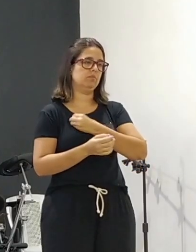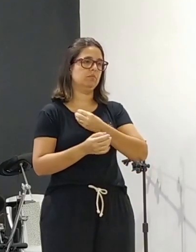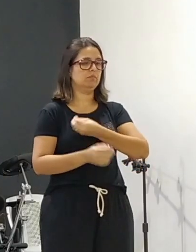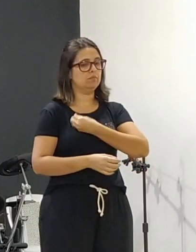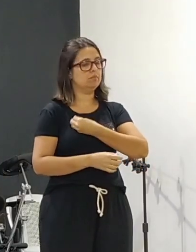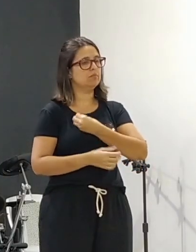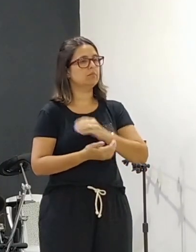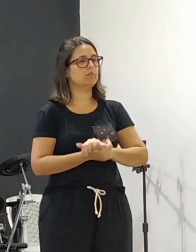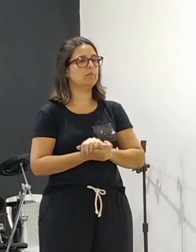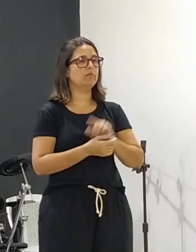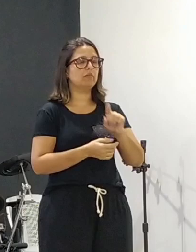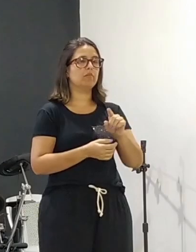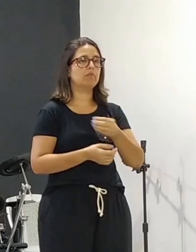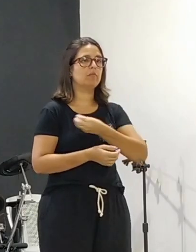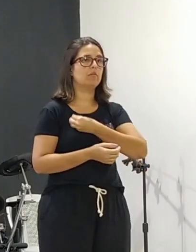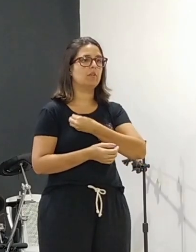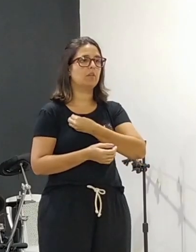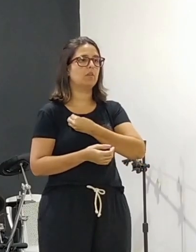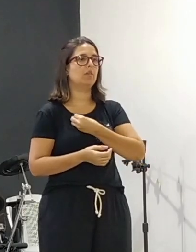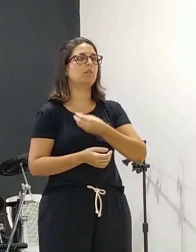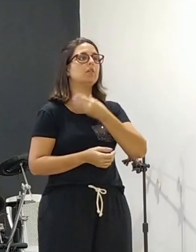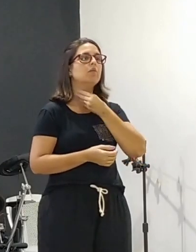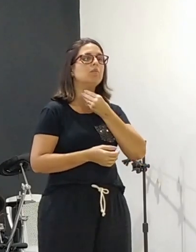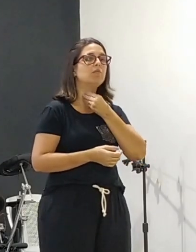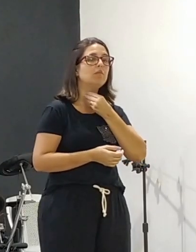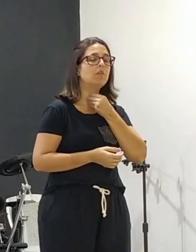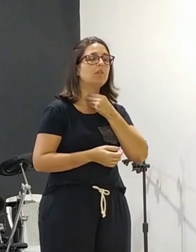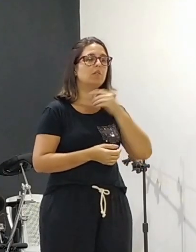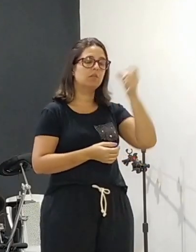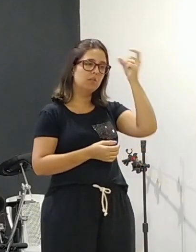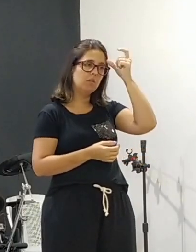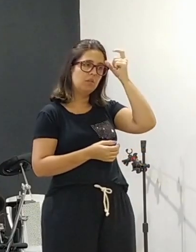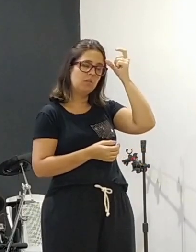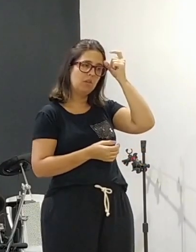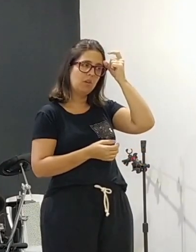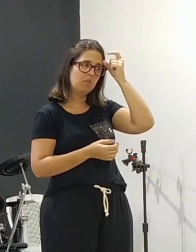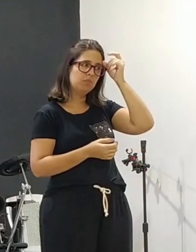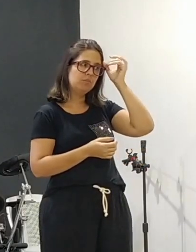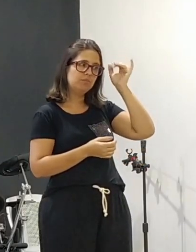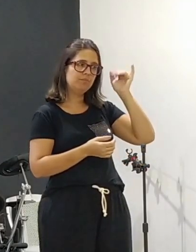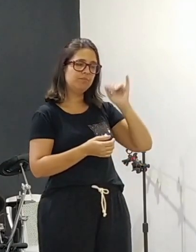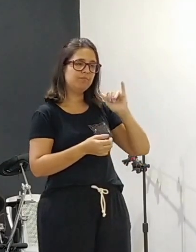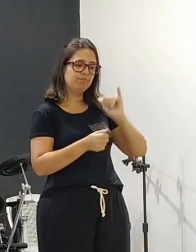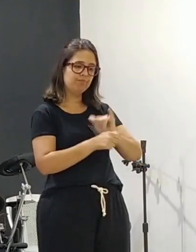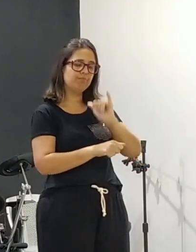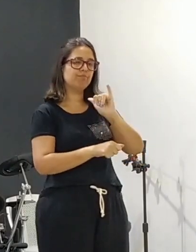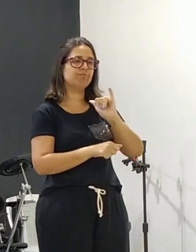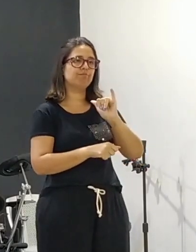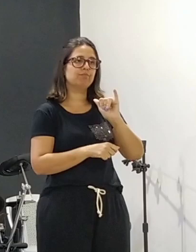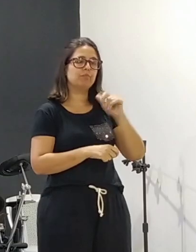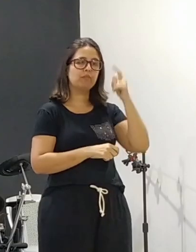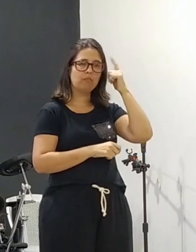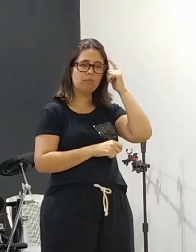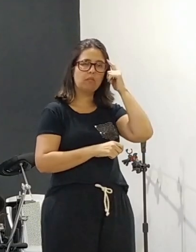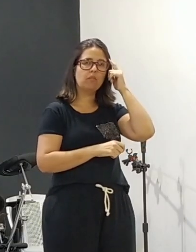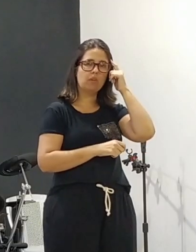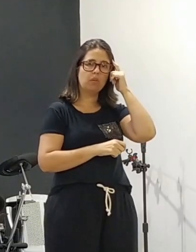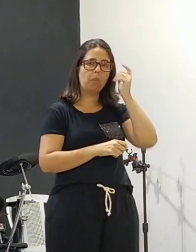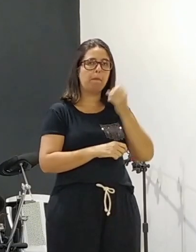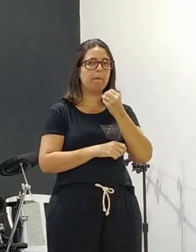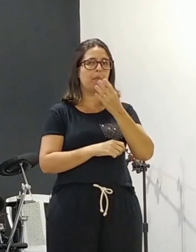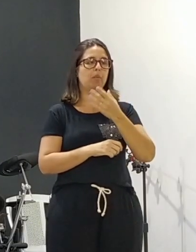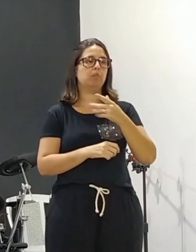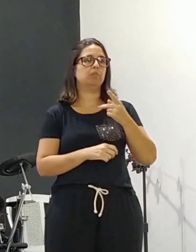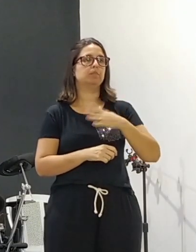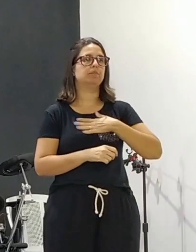Você está vivendo uma vida que é falsa, que o diabo te enganou e te levou, a pensar que aquilo é bom